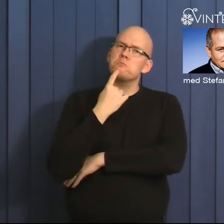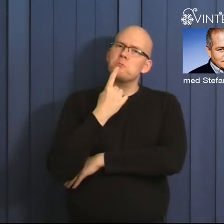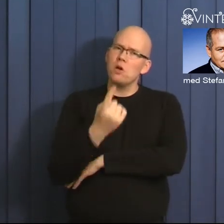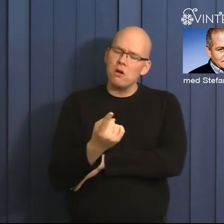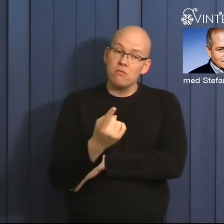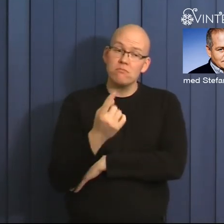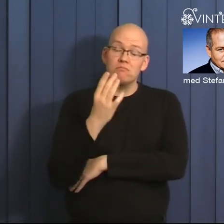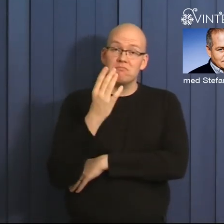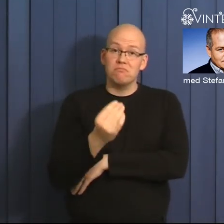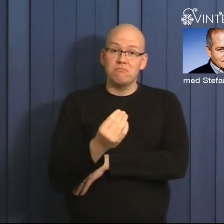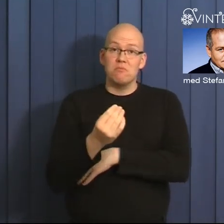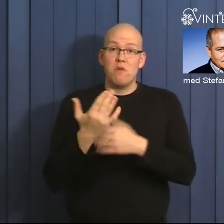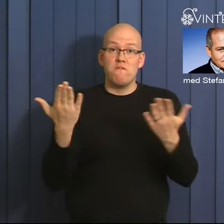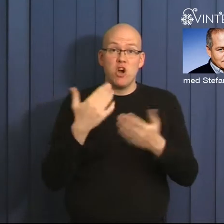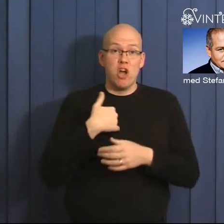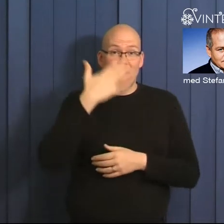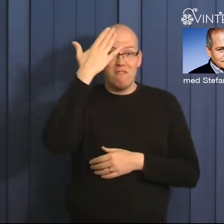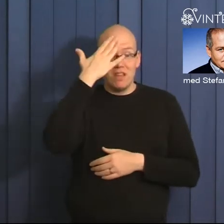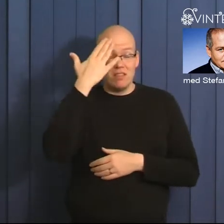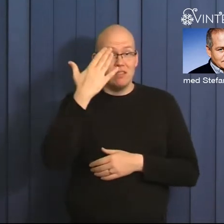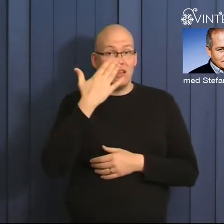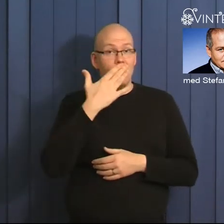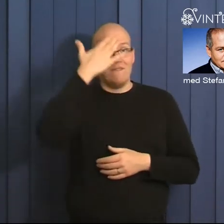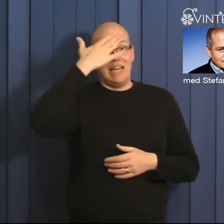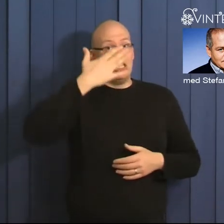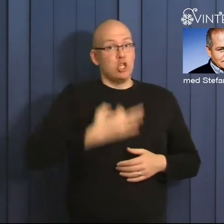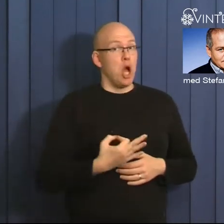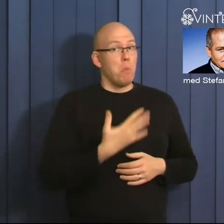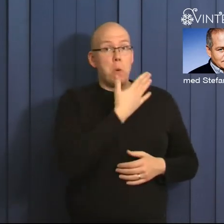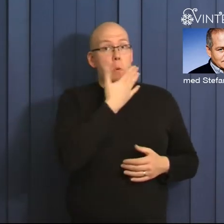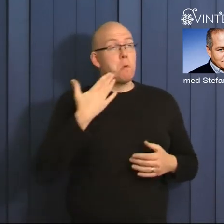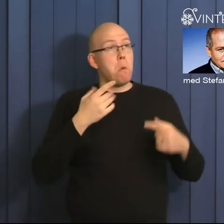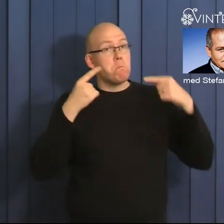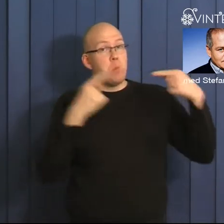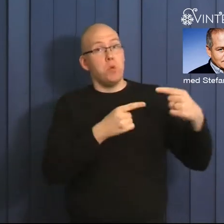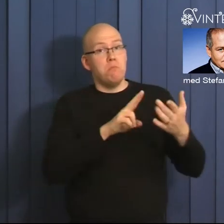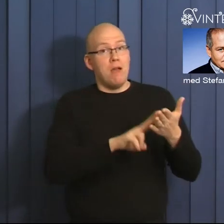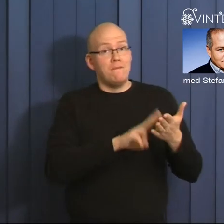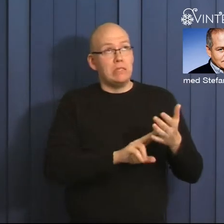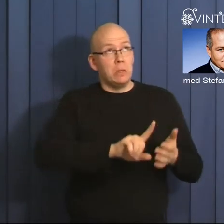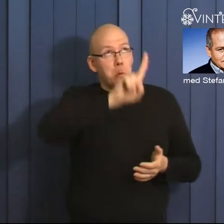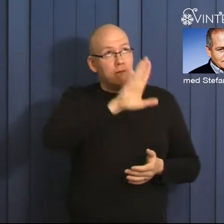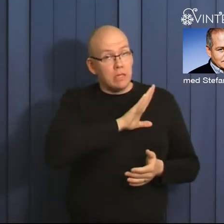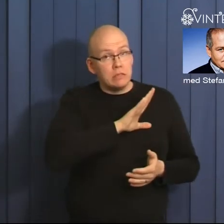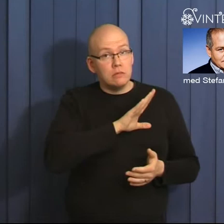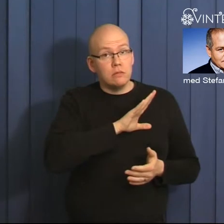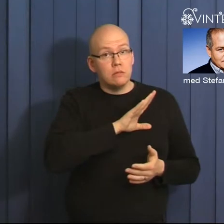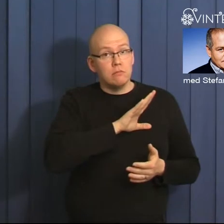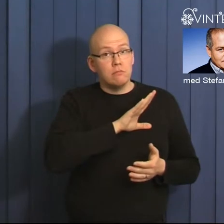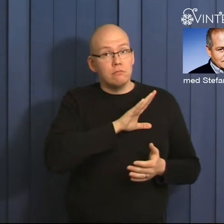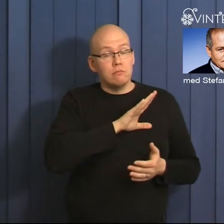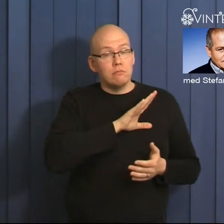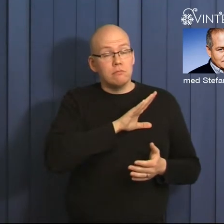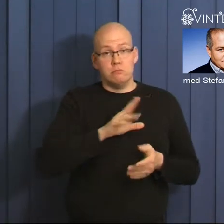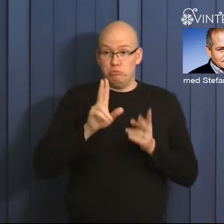visste hade vetenskapen inte motbevisat Guds existens lika lite som den hade bevisat den en